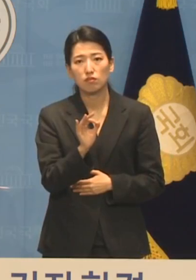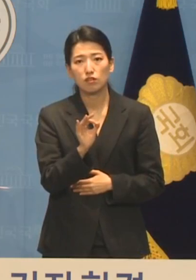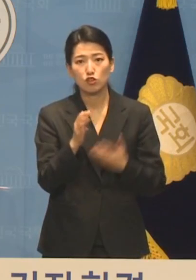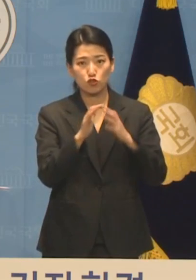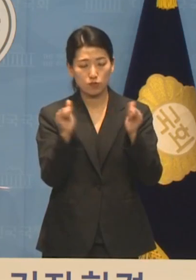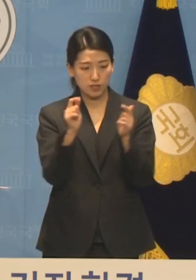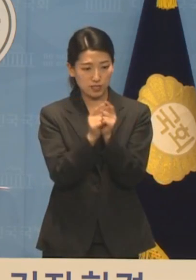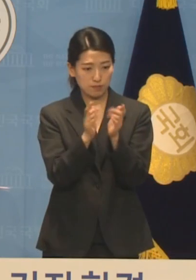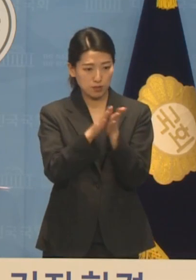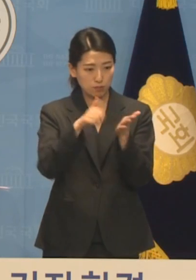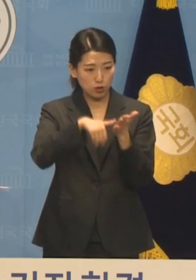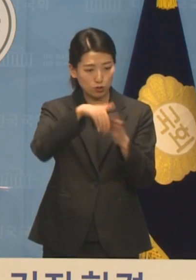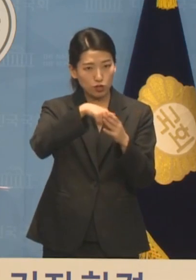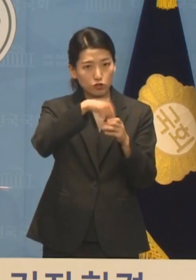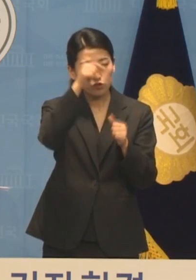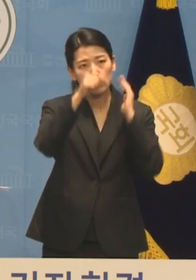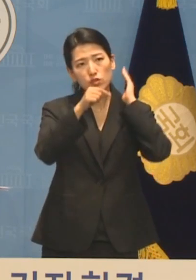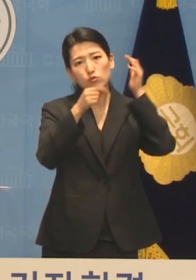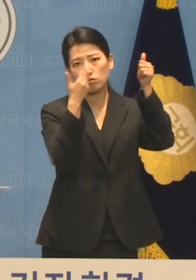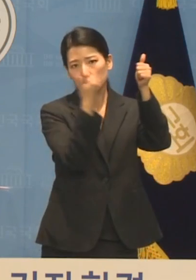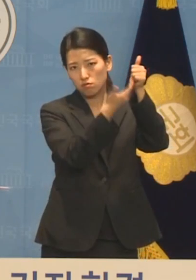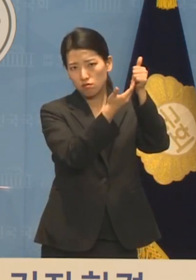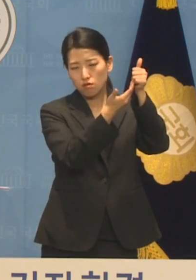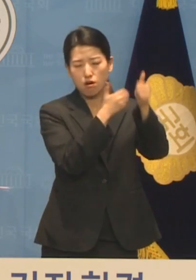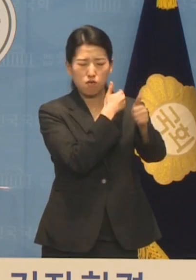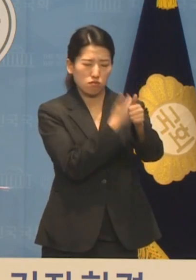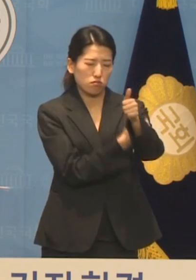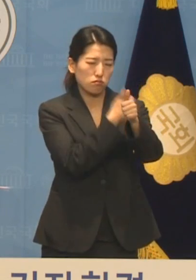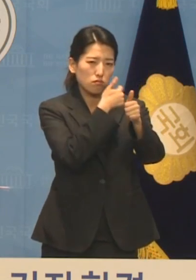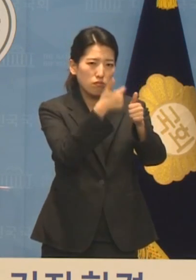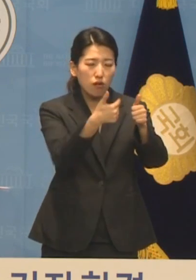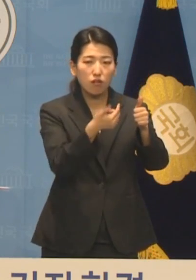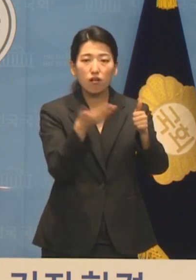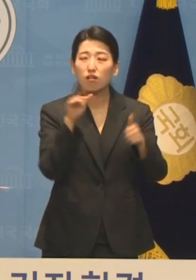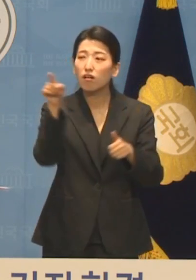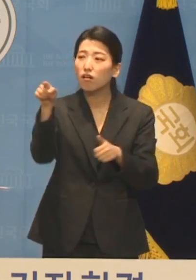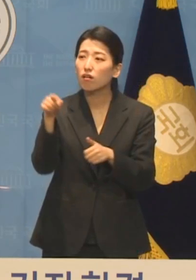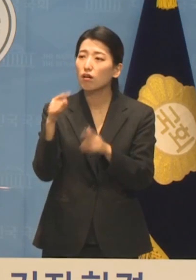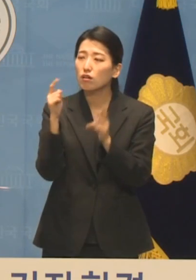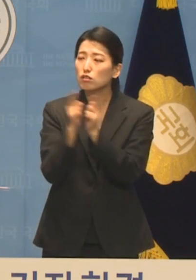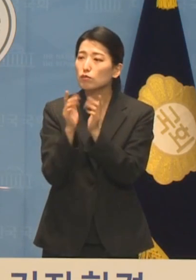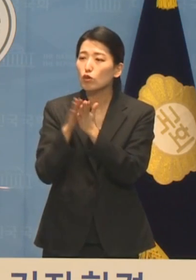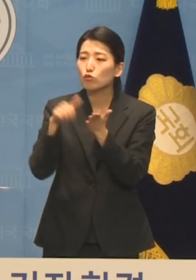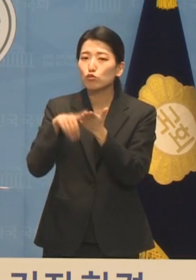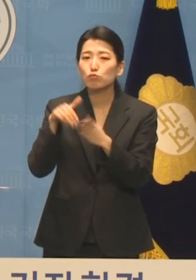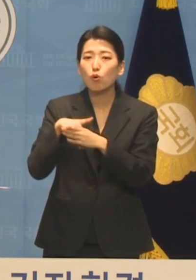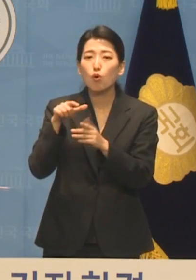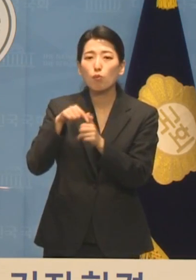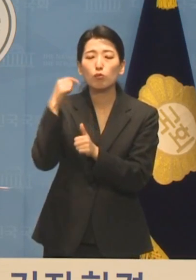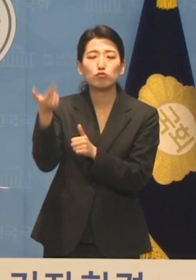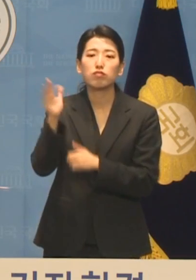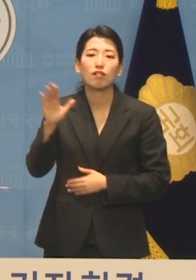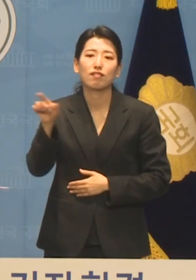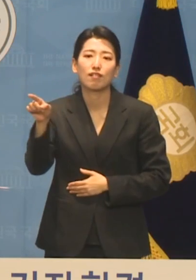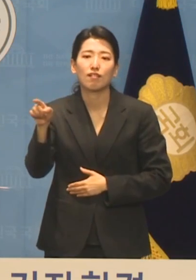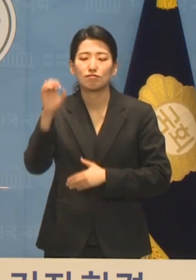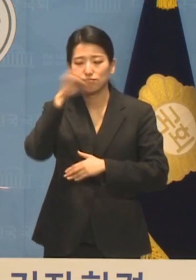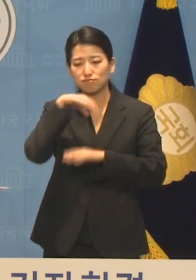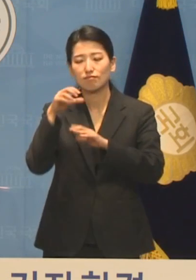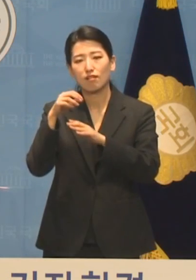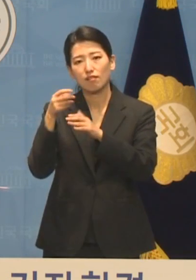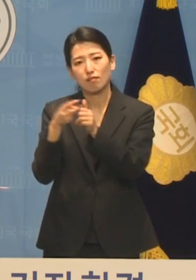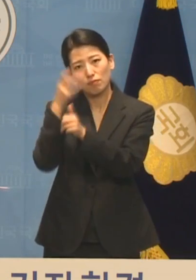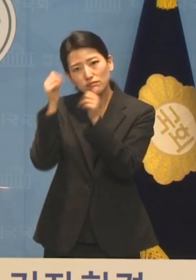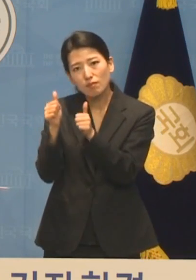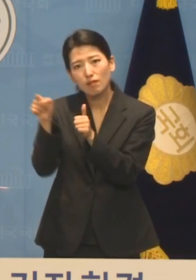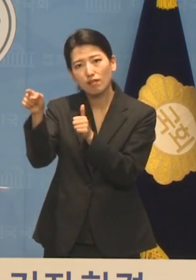직접 선출한 대통령이다. 민주적 정당성이 훨씬 떨어진 헌법재판소가 민주적 정당성이 가장 강한 대통령을 파면하기 위해 공정성도